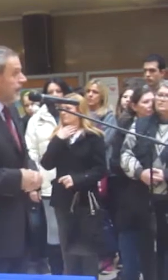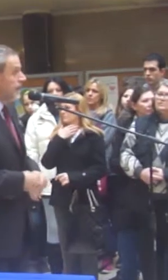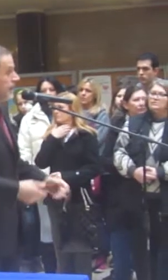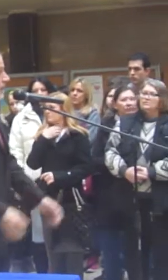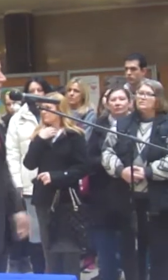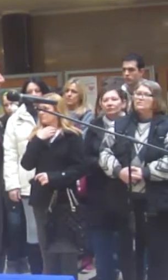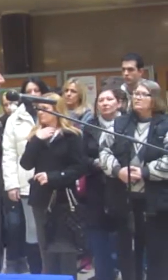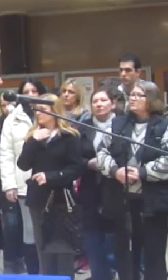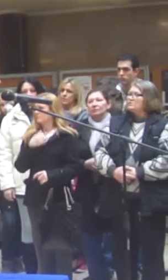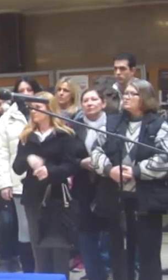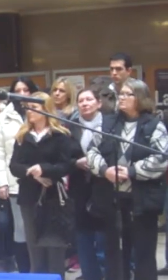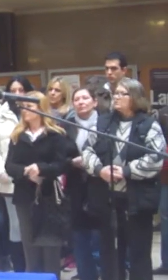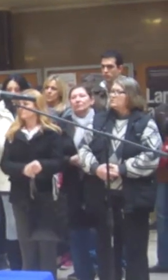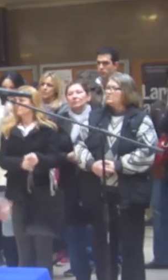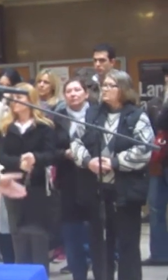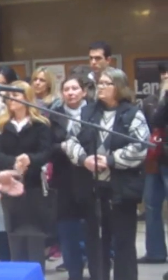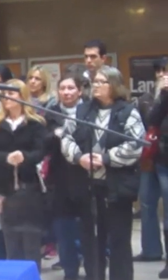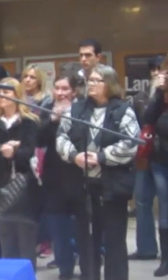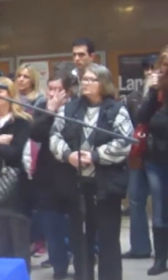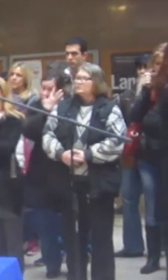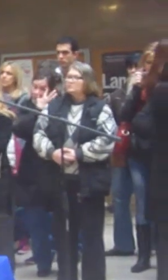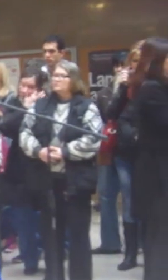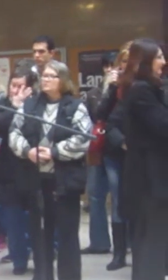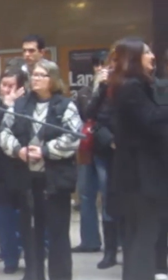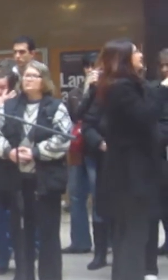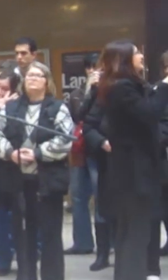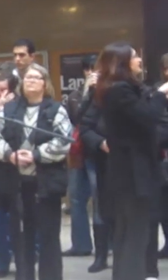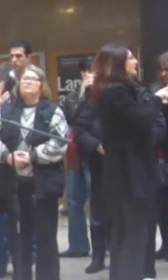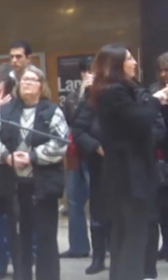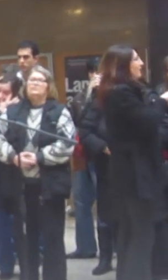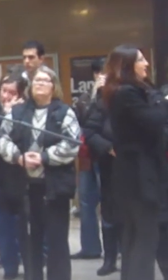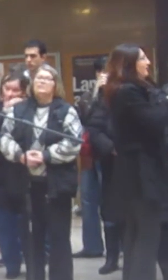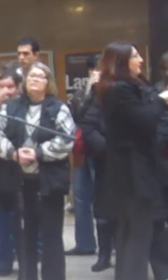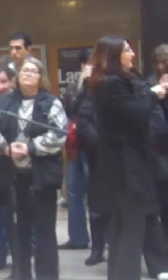pravne stvari, da vam podijelimo ključeve i da